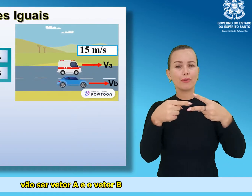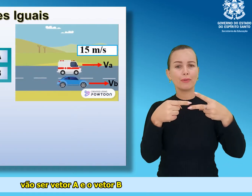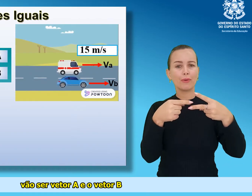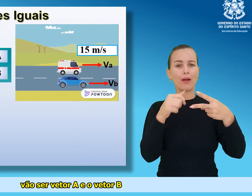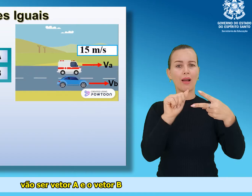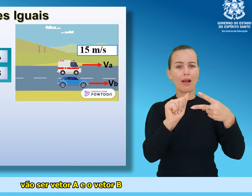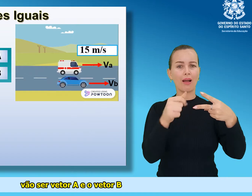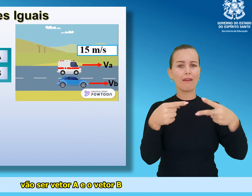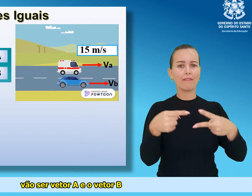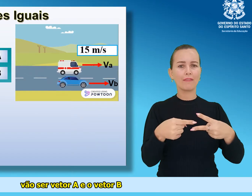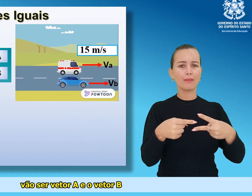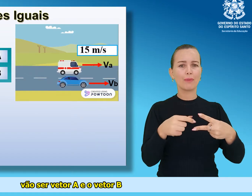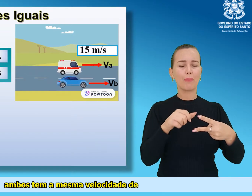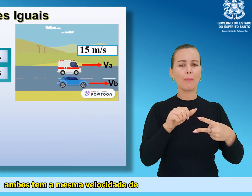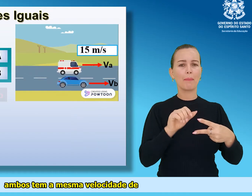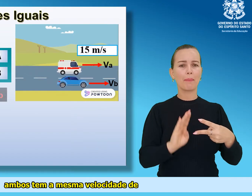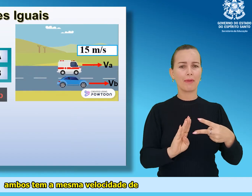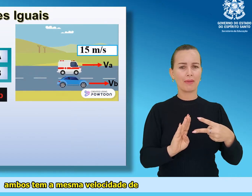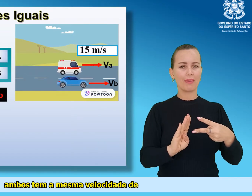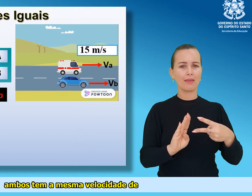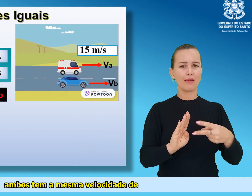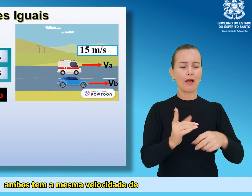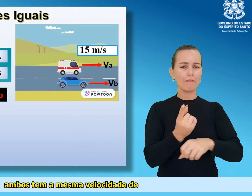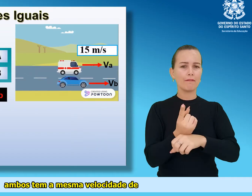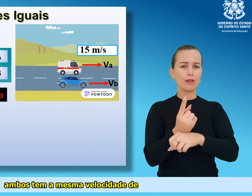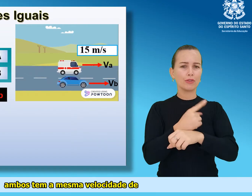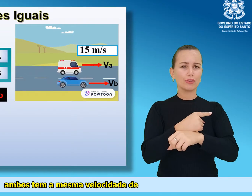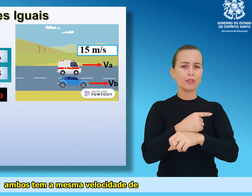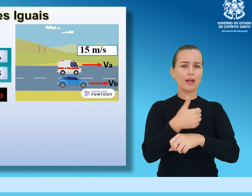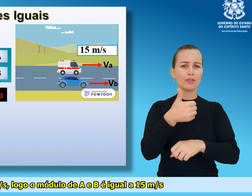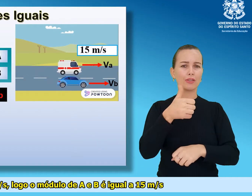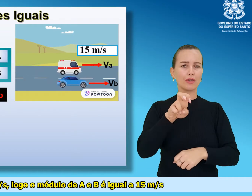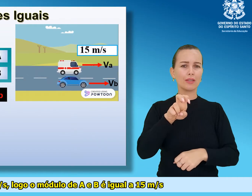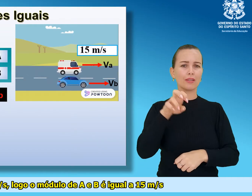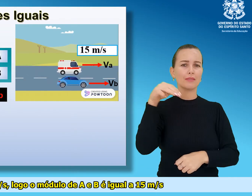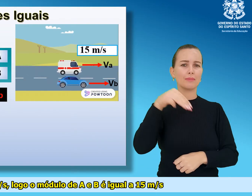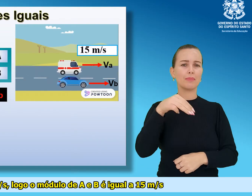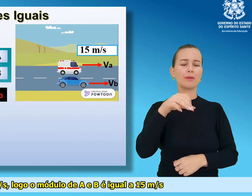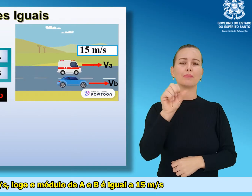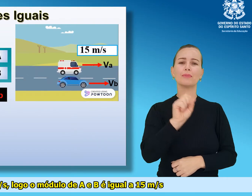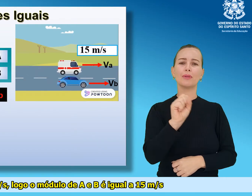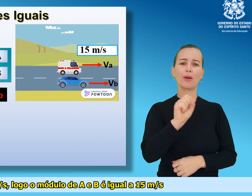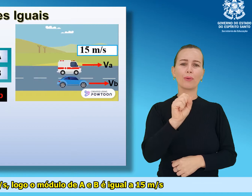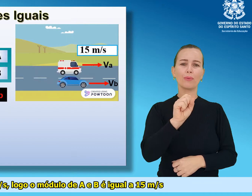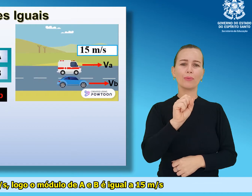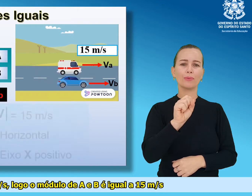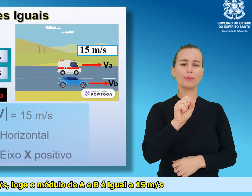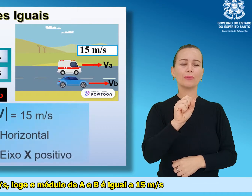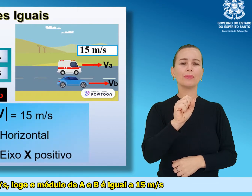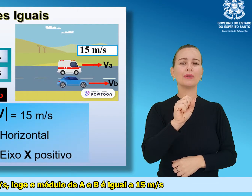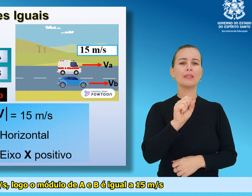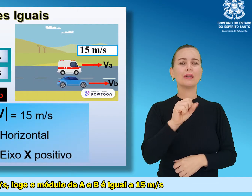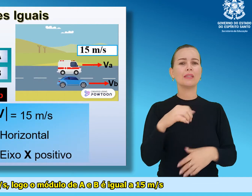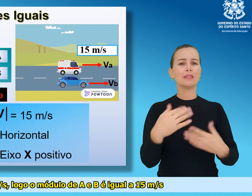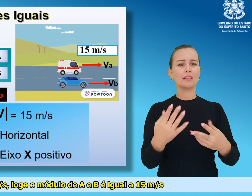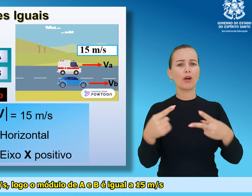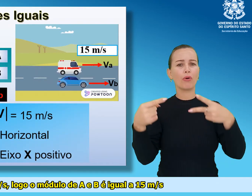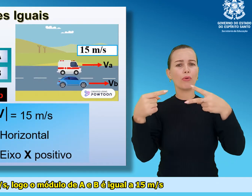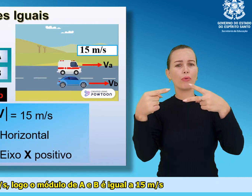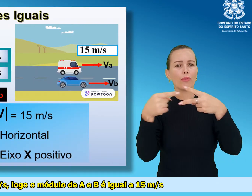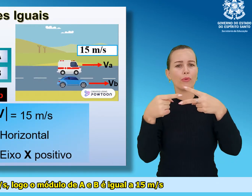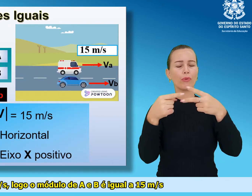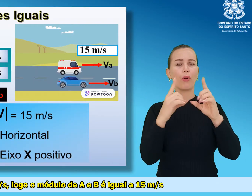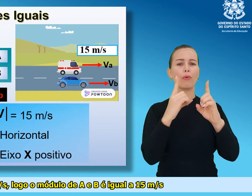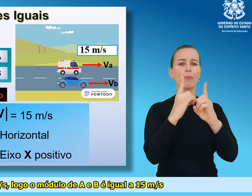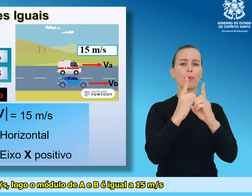vetor A e o vetor B. Ambos têm a mesma velocidade de 15 metros por segundo. Logo, o módulo de